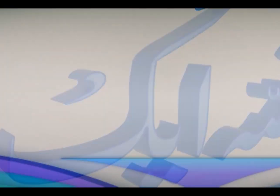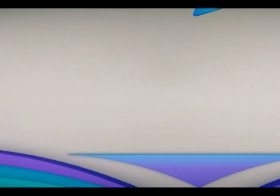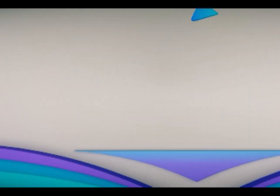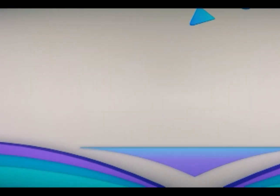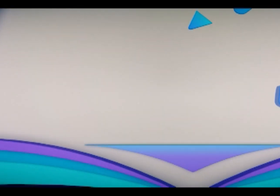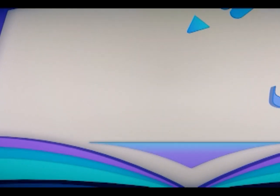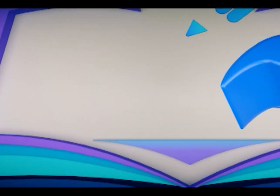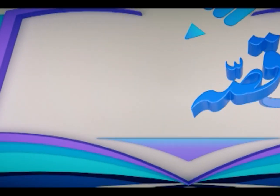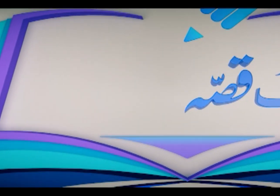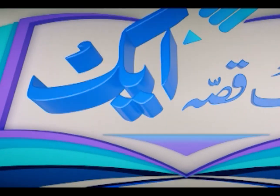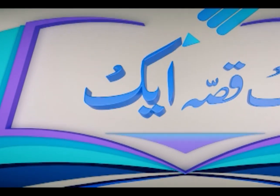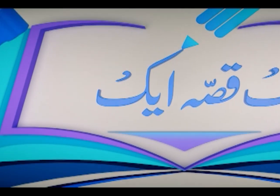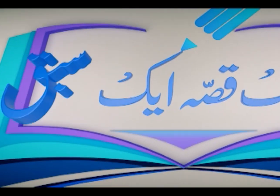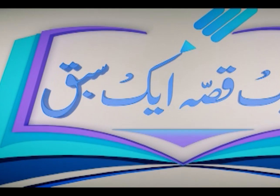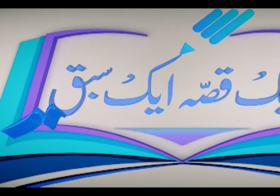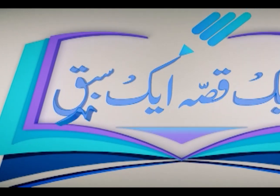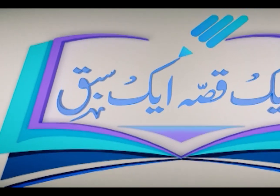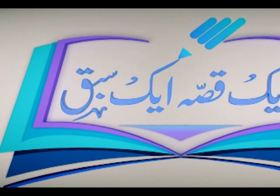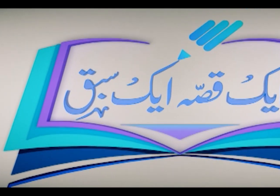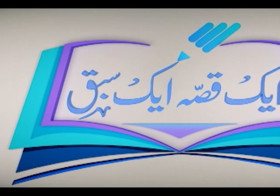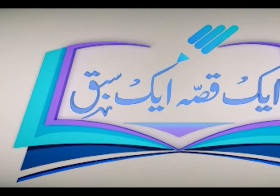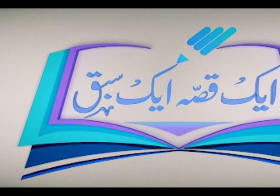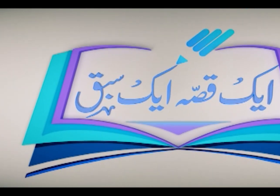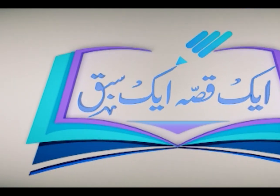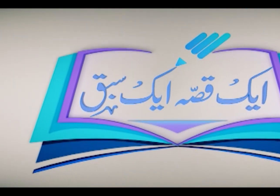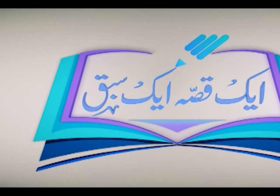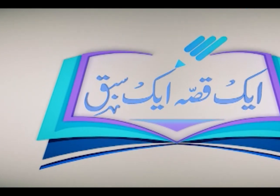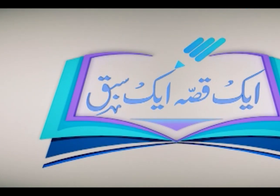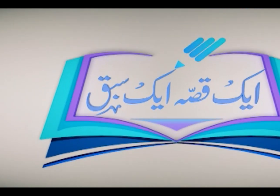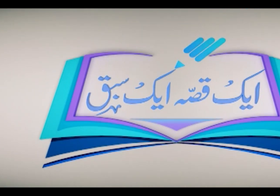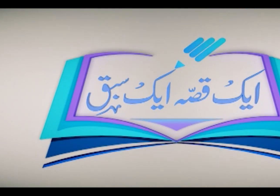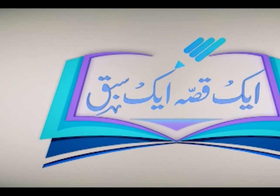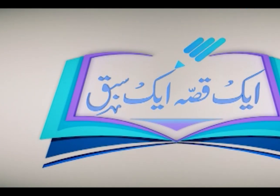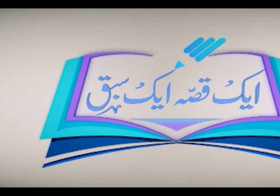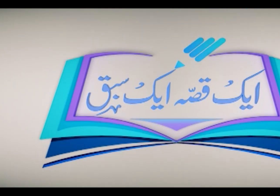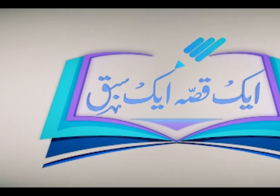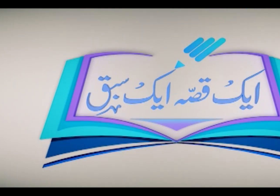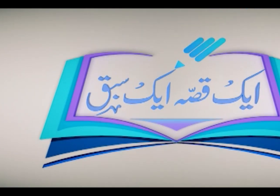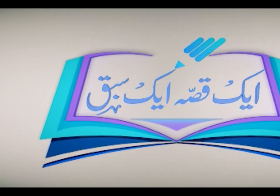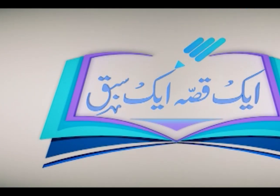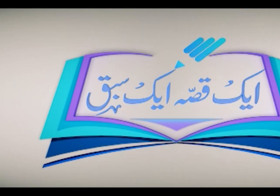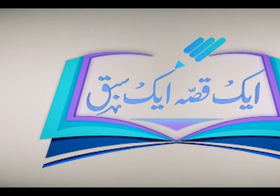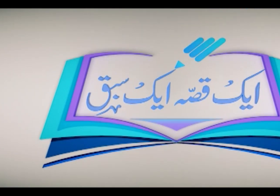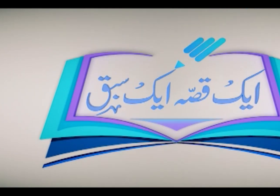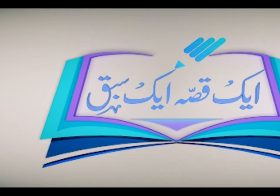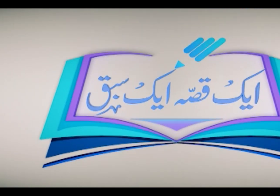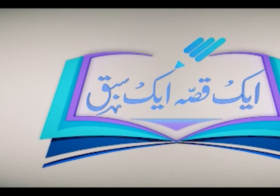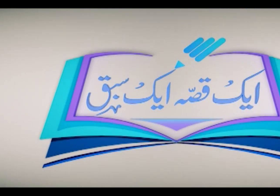سیکھیں سبق سکھاؤ اکابری کی حیات سے۔